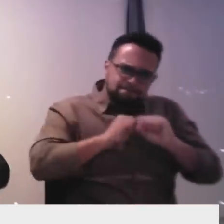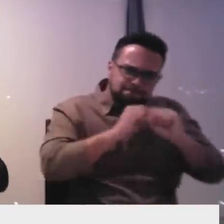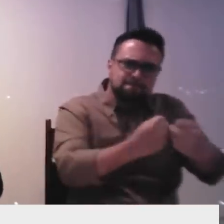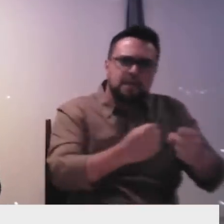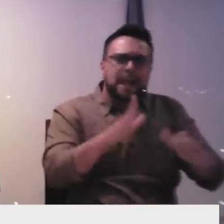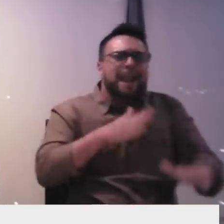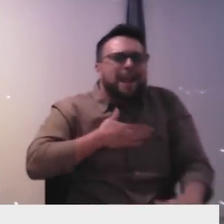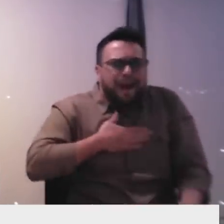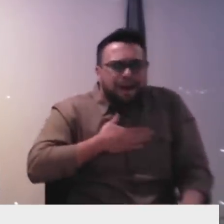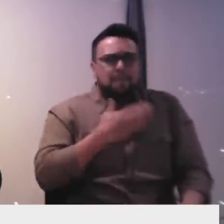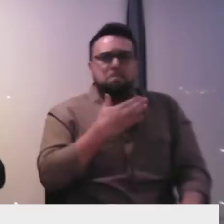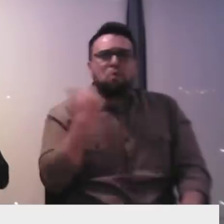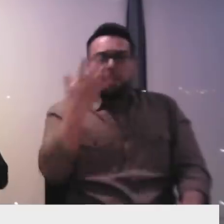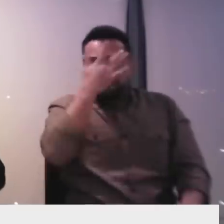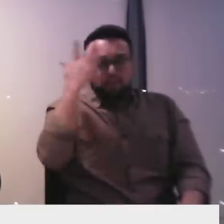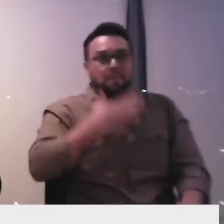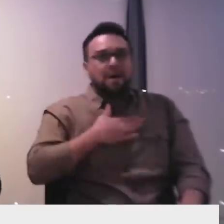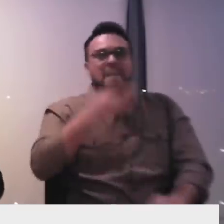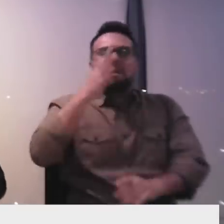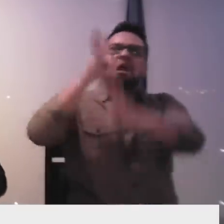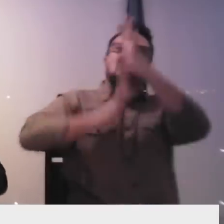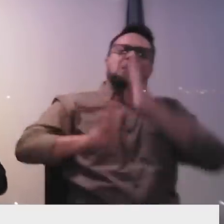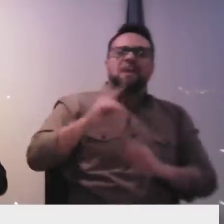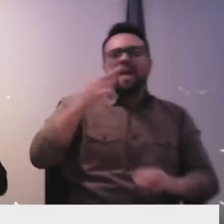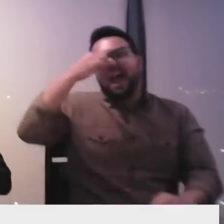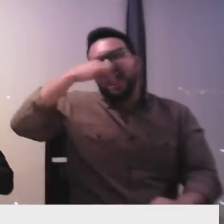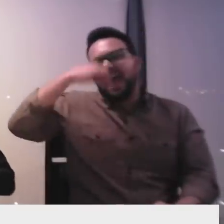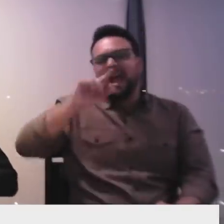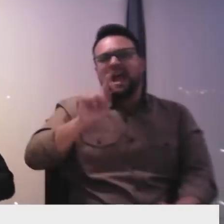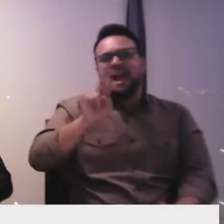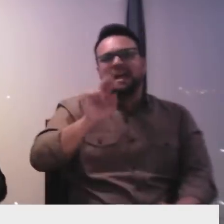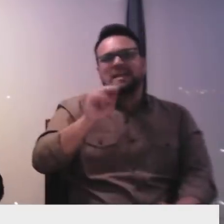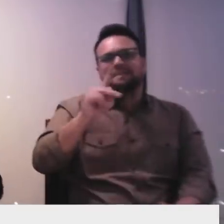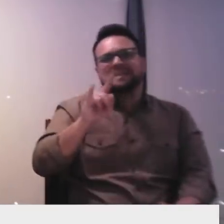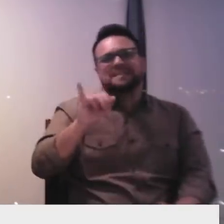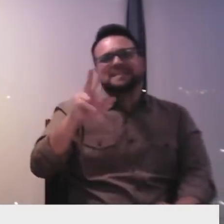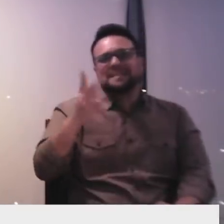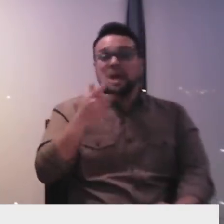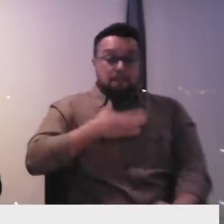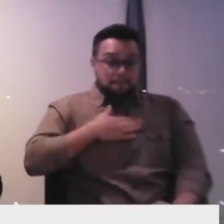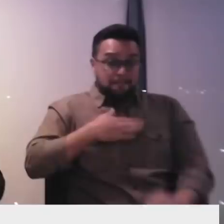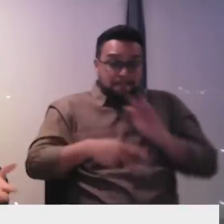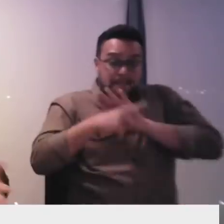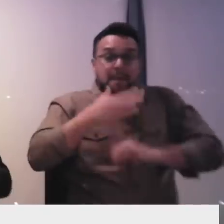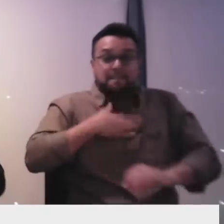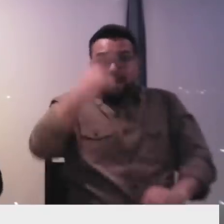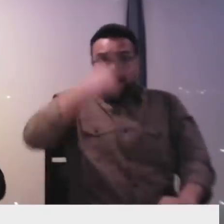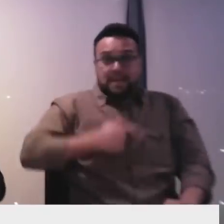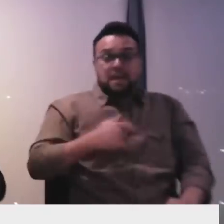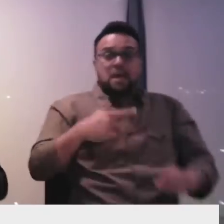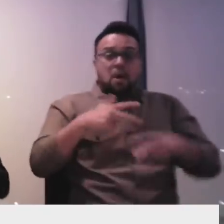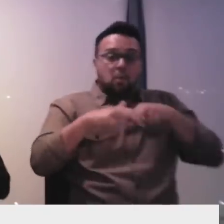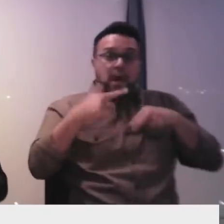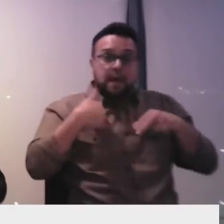as mortes. Daí me rotulo, gripezinha. Gripezinha é para mim. Eu falei, pelo meu estado